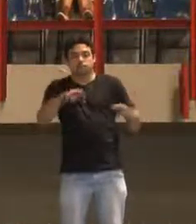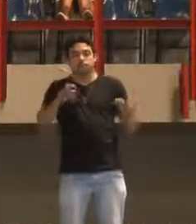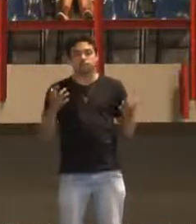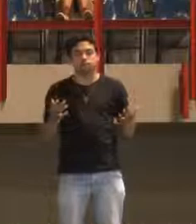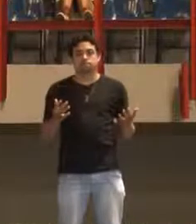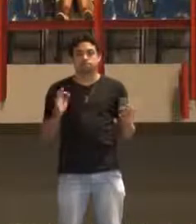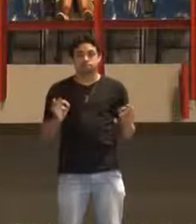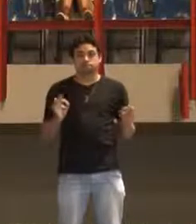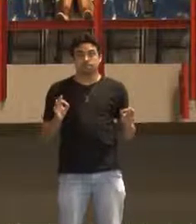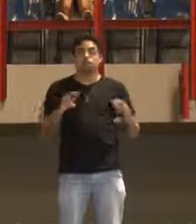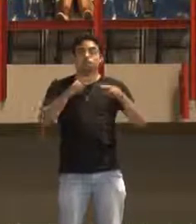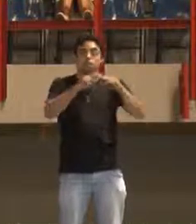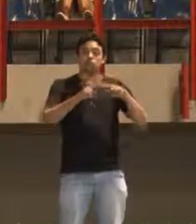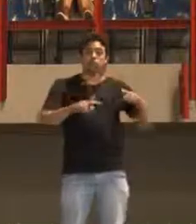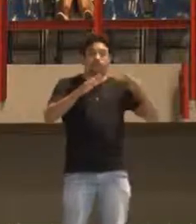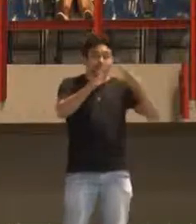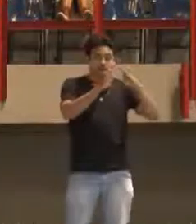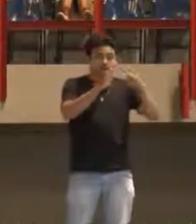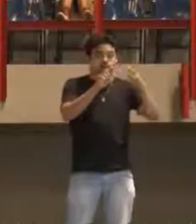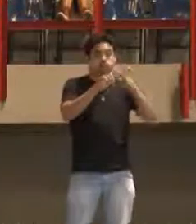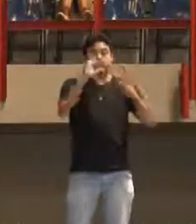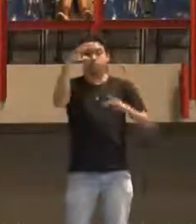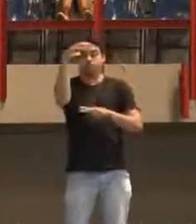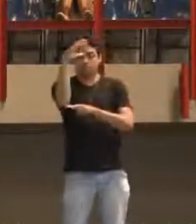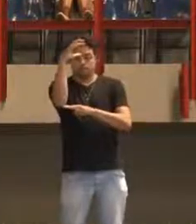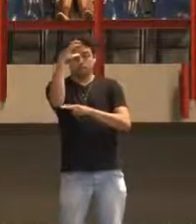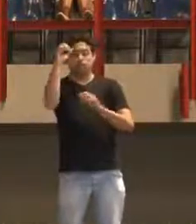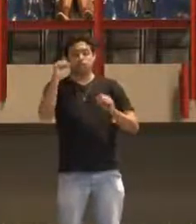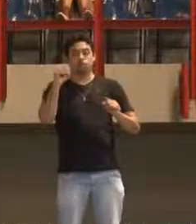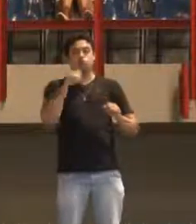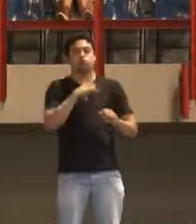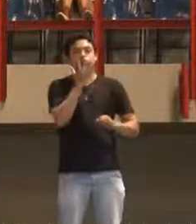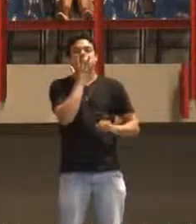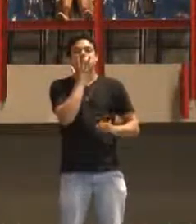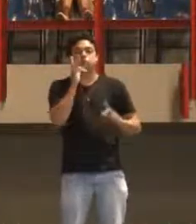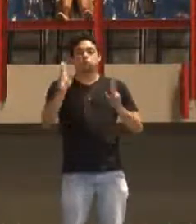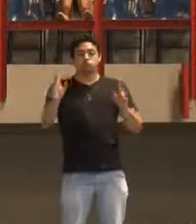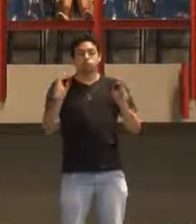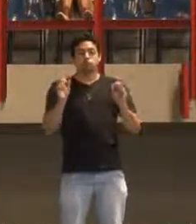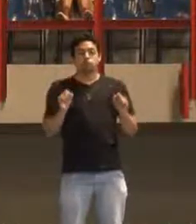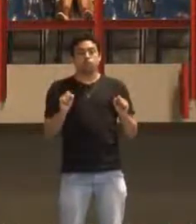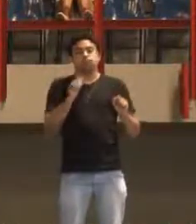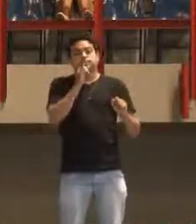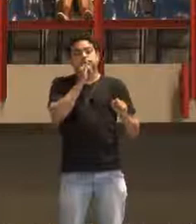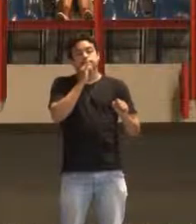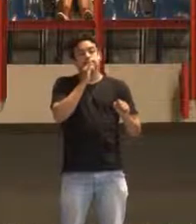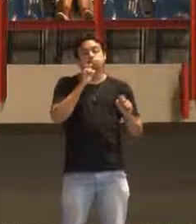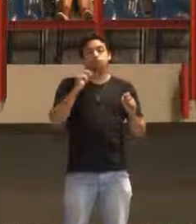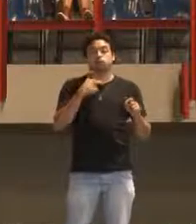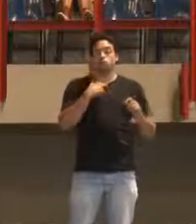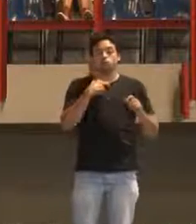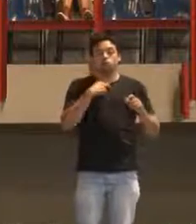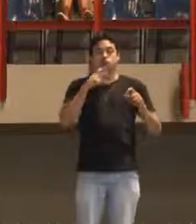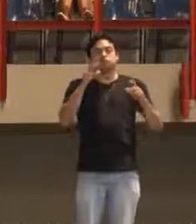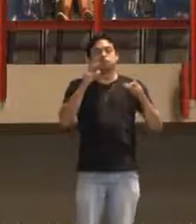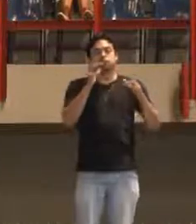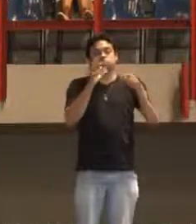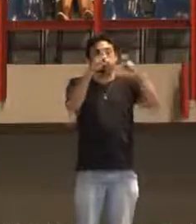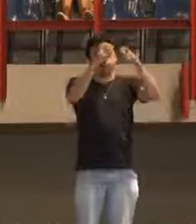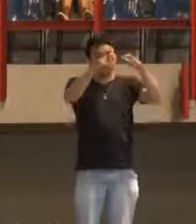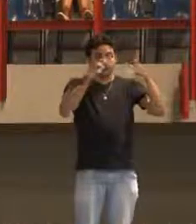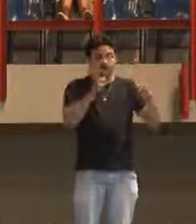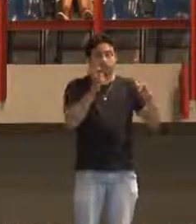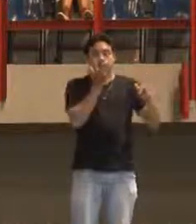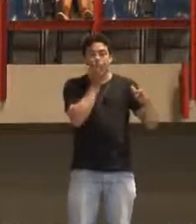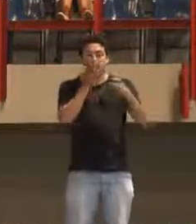dá? A casa e a palmeira, elas podem ter a mesma cor. Elas não podem ter a mesma cor, é do fundo da garrafa, porque